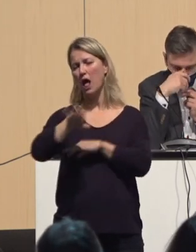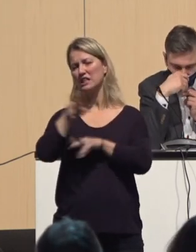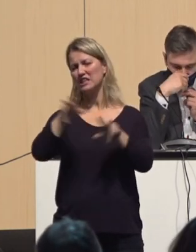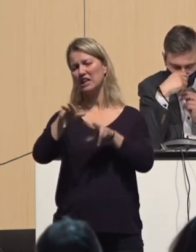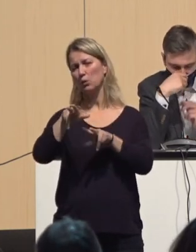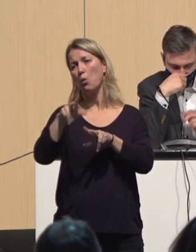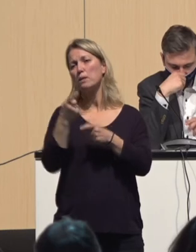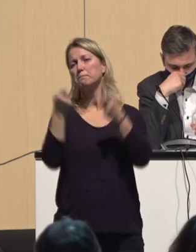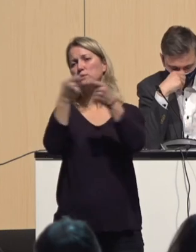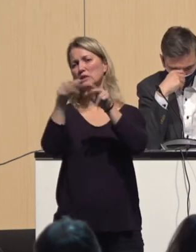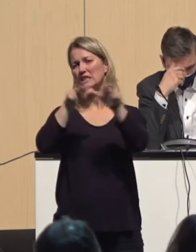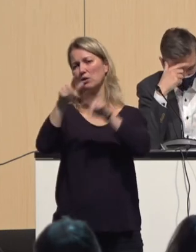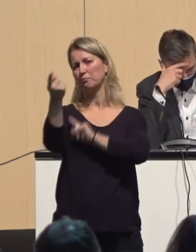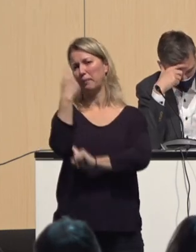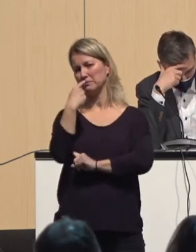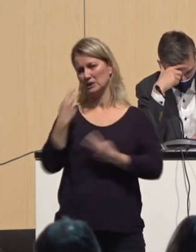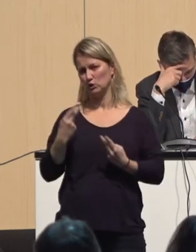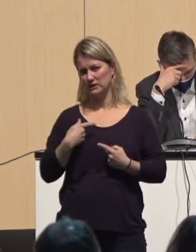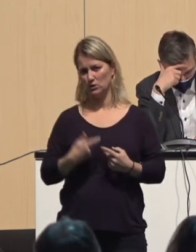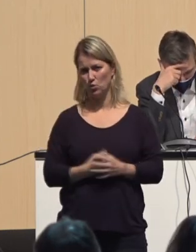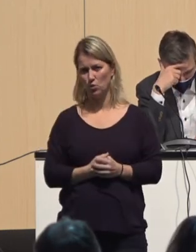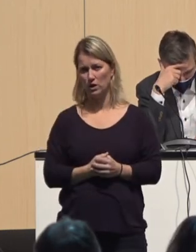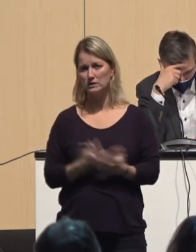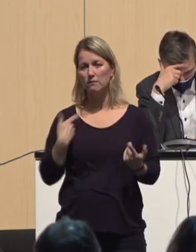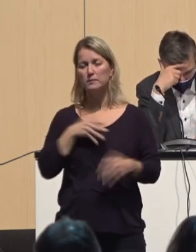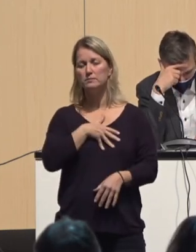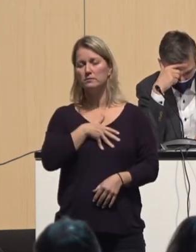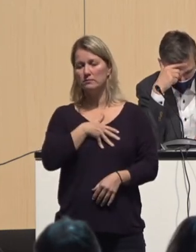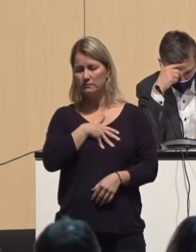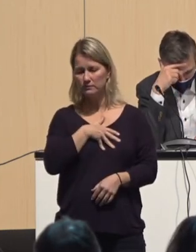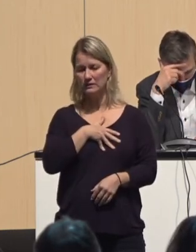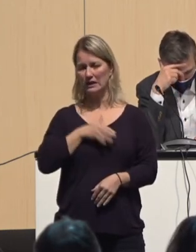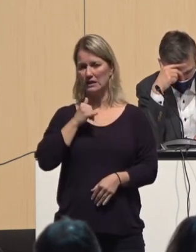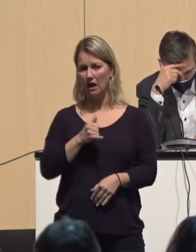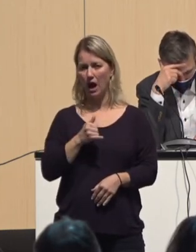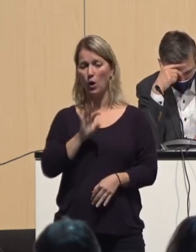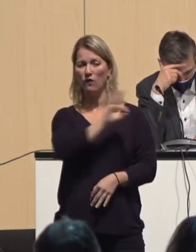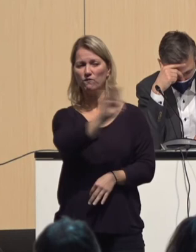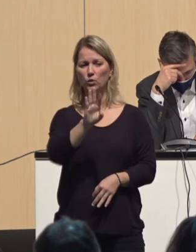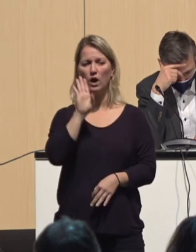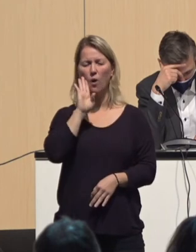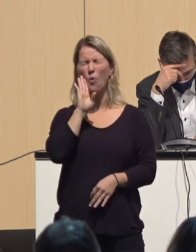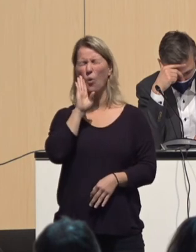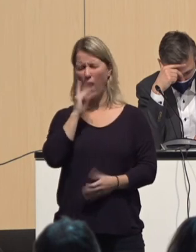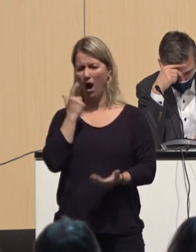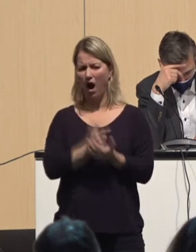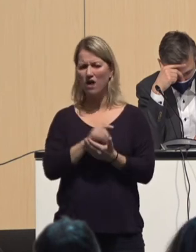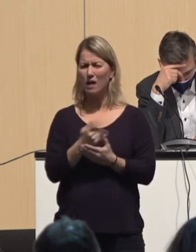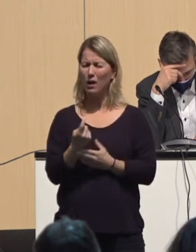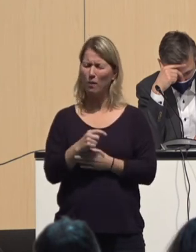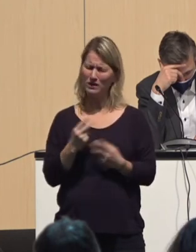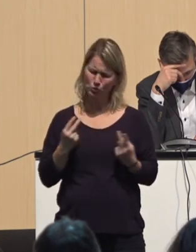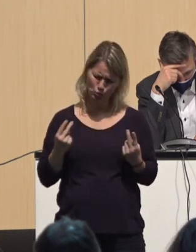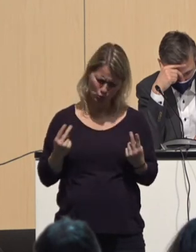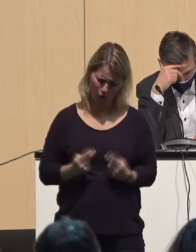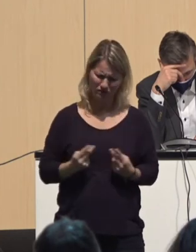wenn nicht durch die Bundesregierung. Insofern, so schmerzhaft das ist und so hart das für die Betroffenen ist, aber es kommt sowieso. Das Geld werden wir